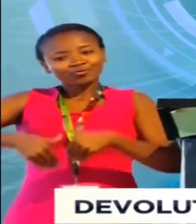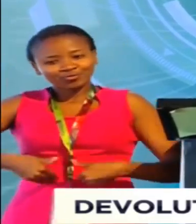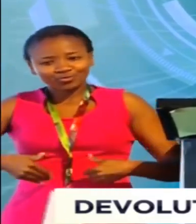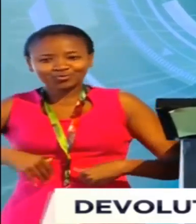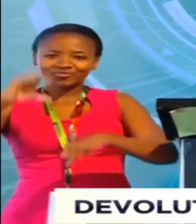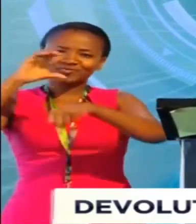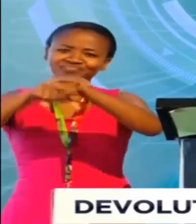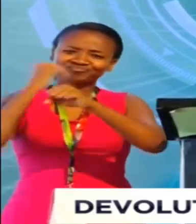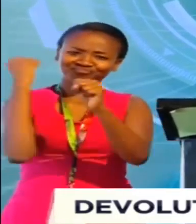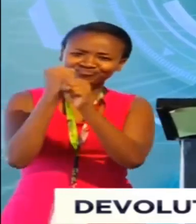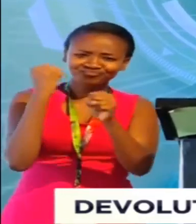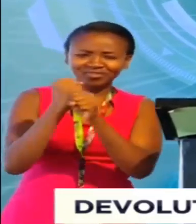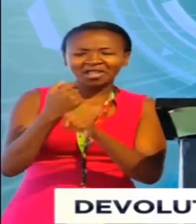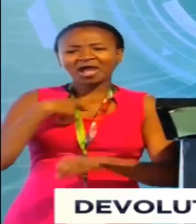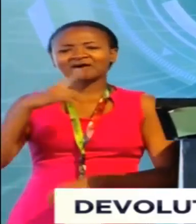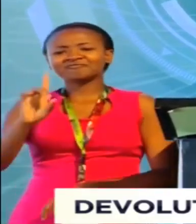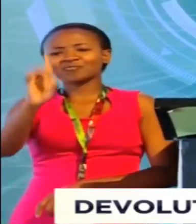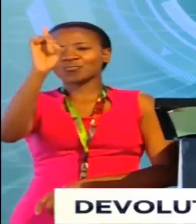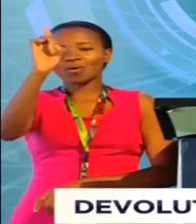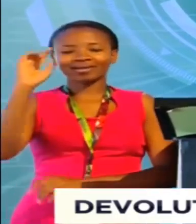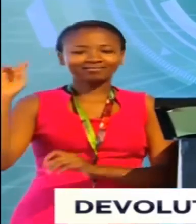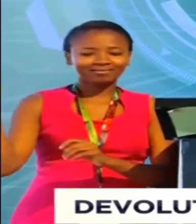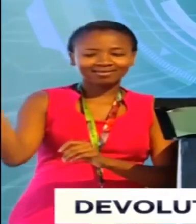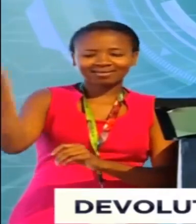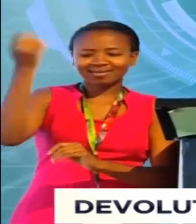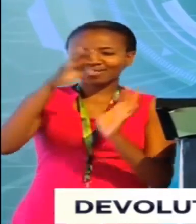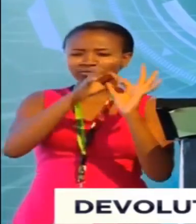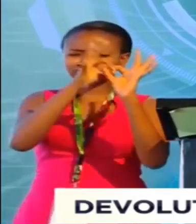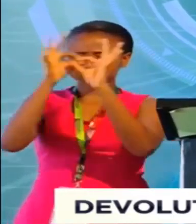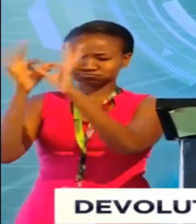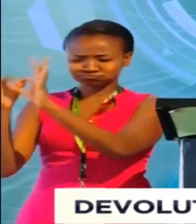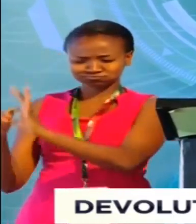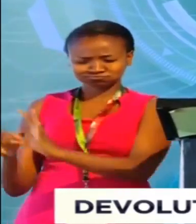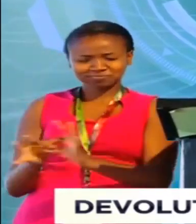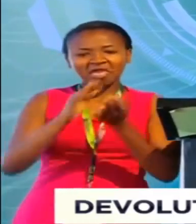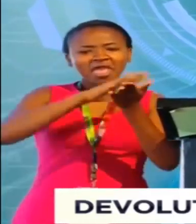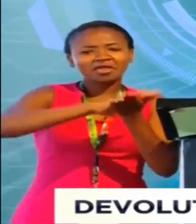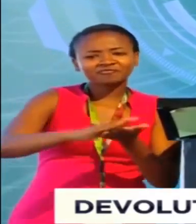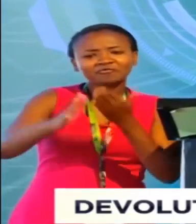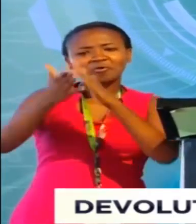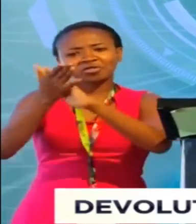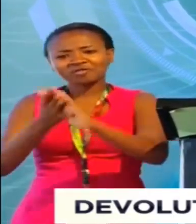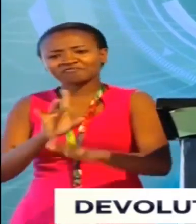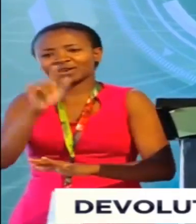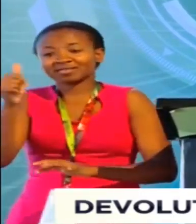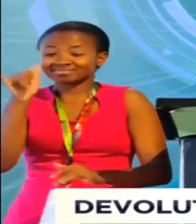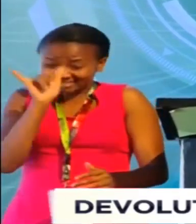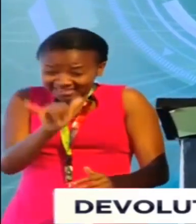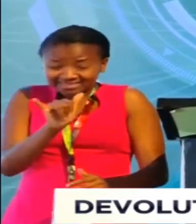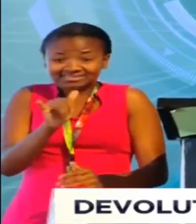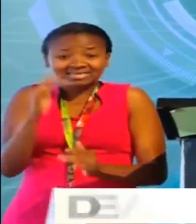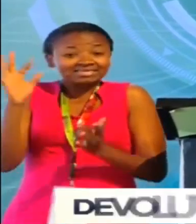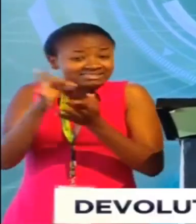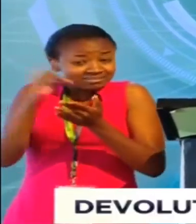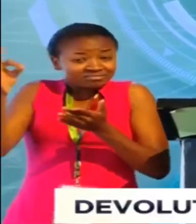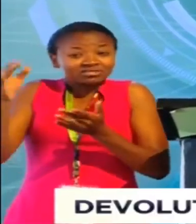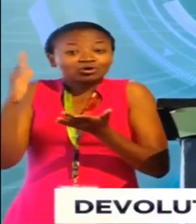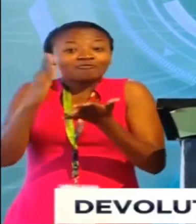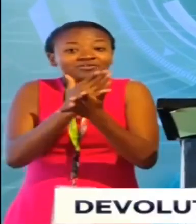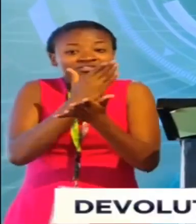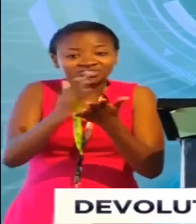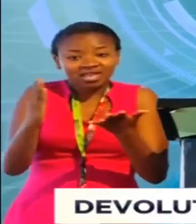kazi, tuwe na Kenya moja ambayo watu wameungana na wanafurahiana, and that is the spirit of shared